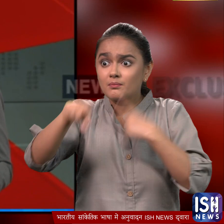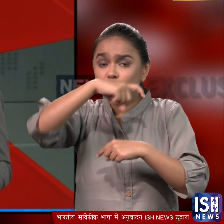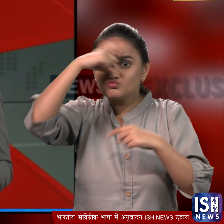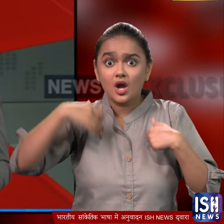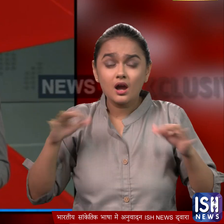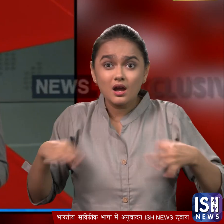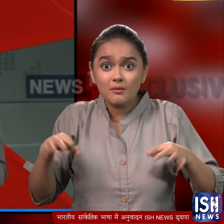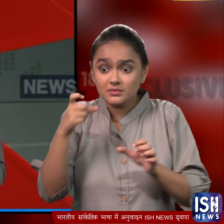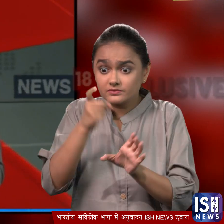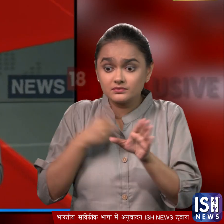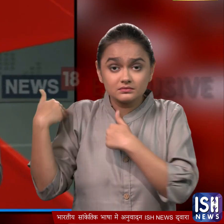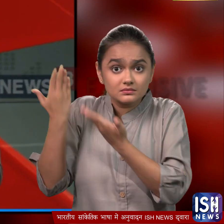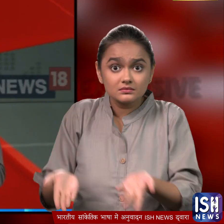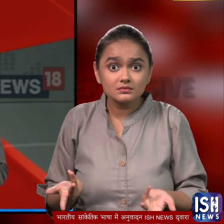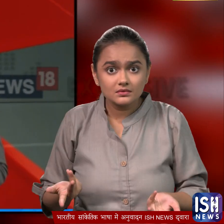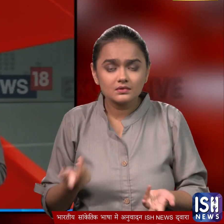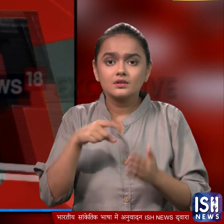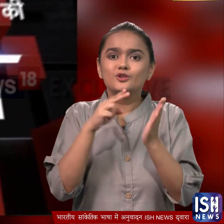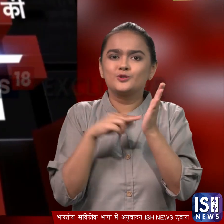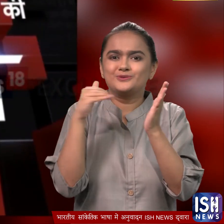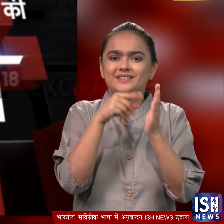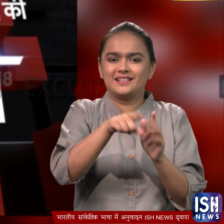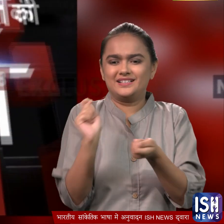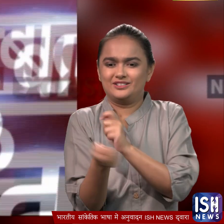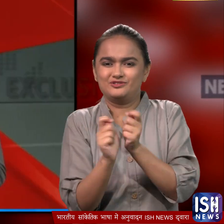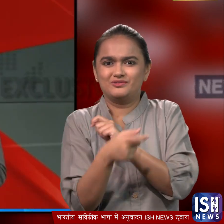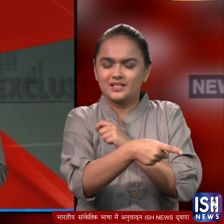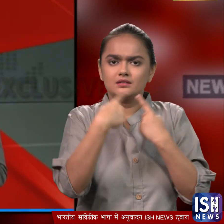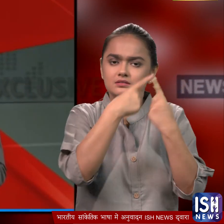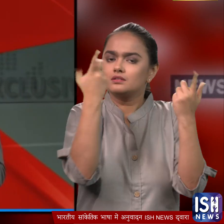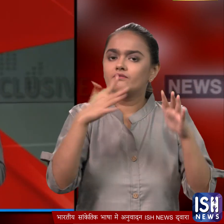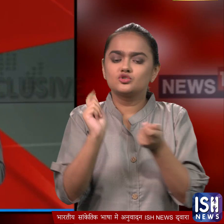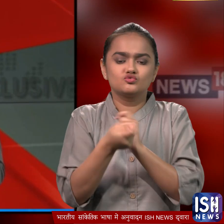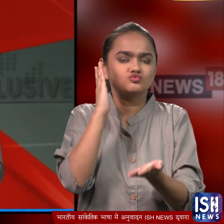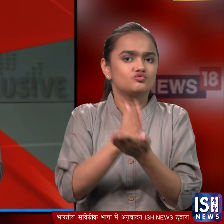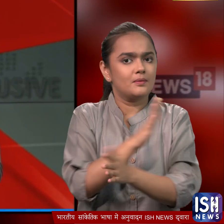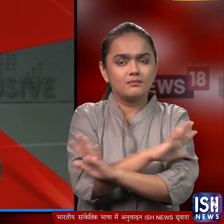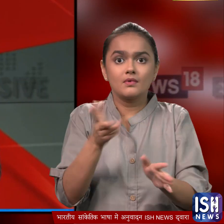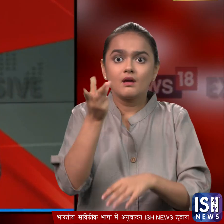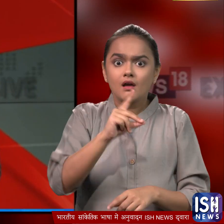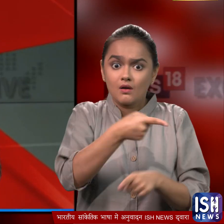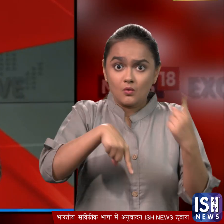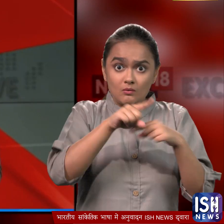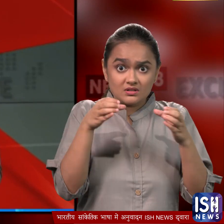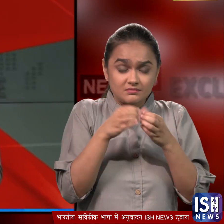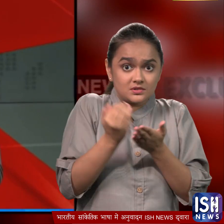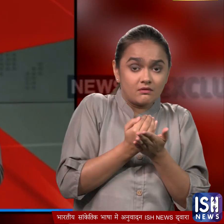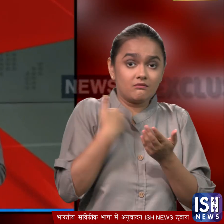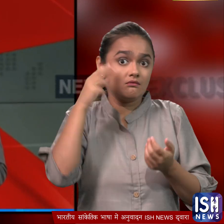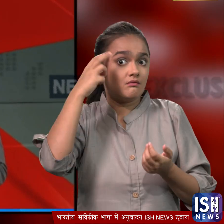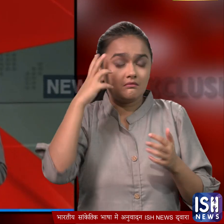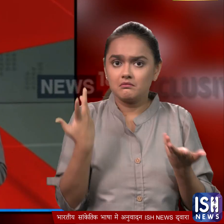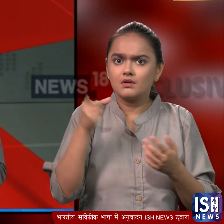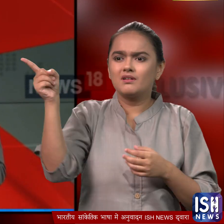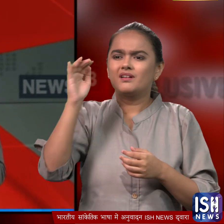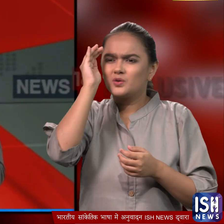साल में 20 करोड़ युवाओं के बेरोजगार होने का आरोप लगाया। न्यूजीलैंड के क्रिकेट सीरीज रद्द करने के ऐलान के बाद पाकिस्तान में सुरक्षा की फिर भद्द